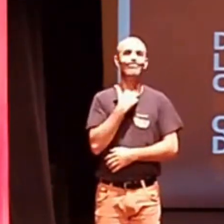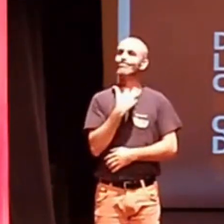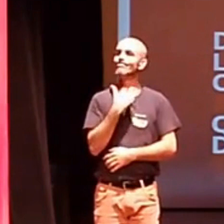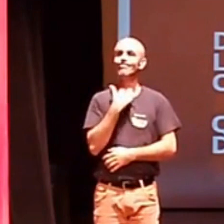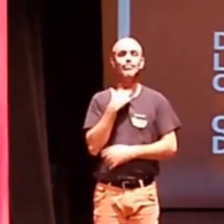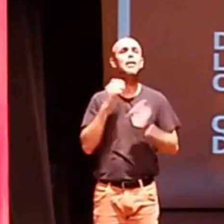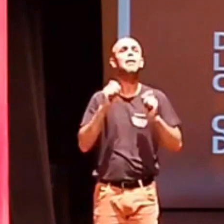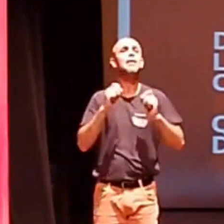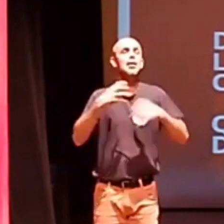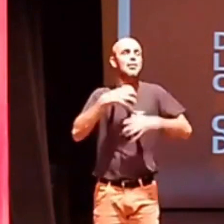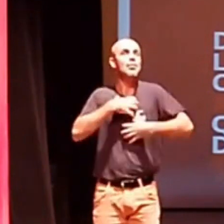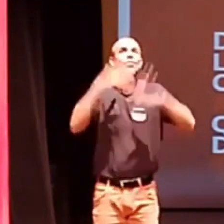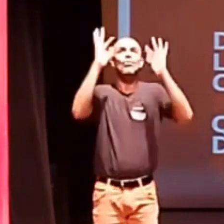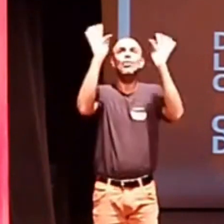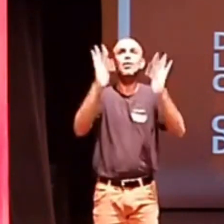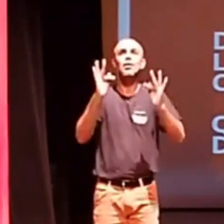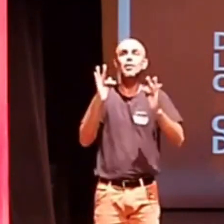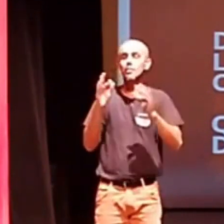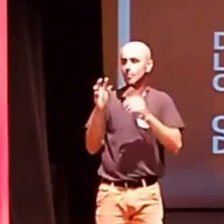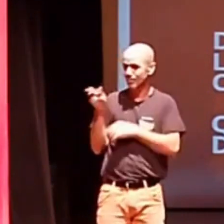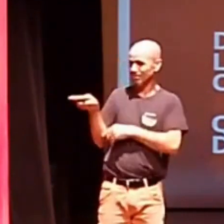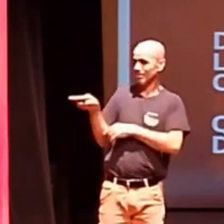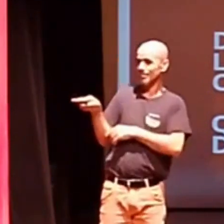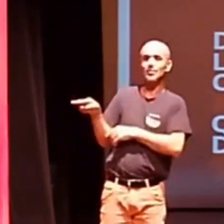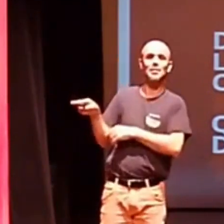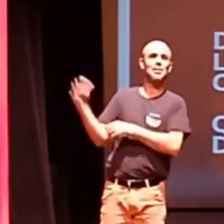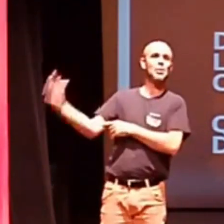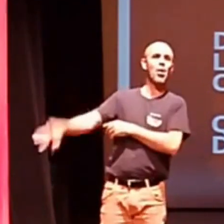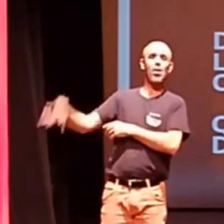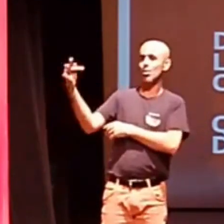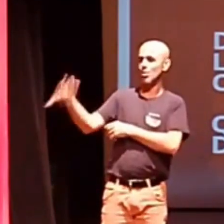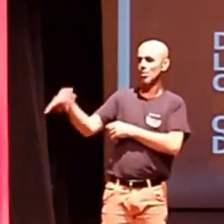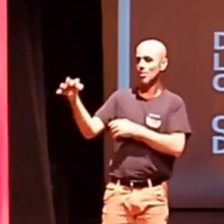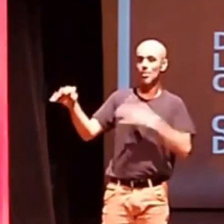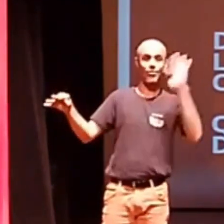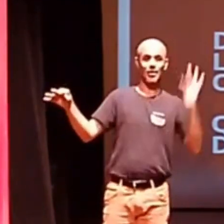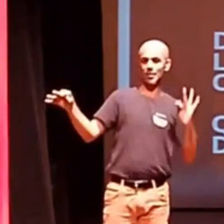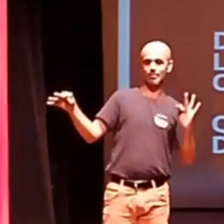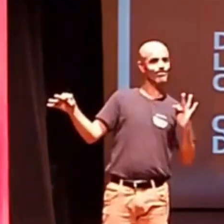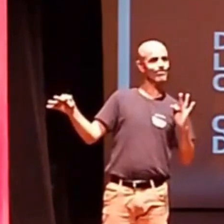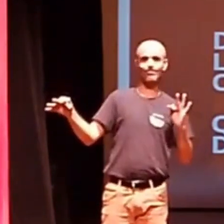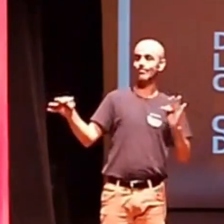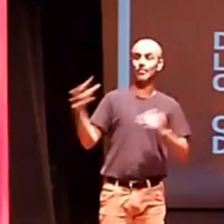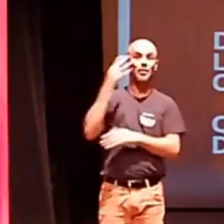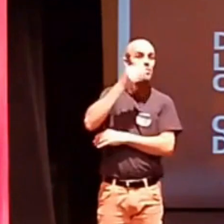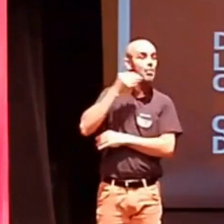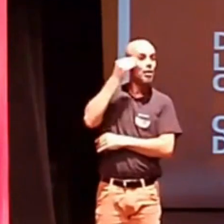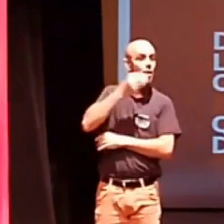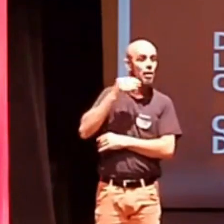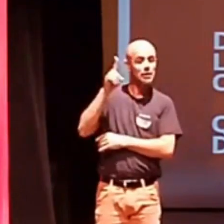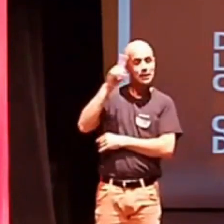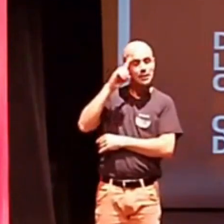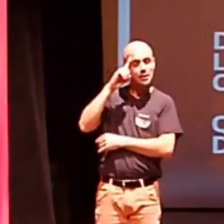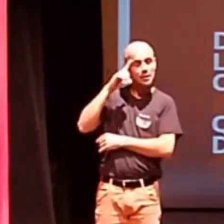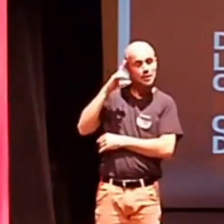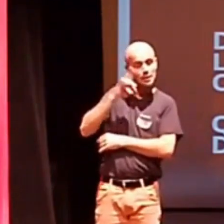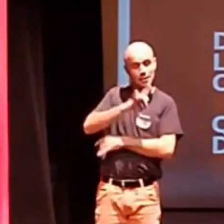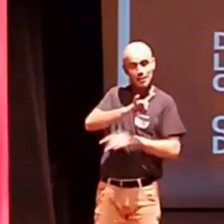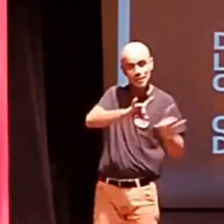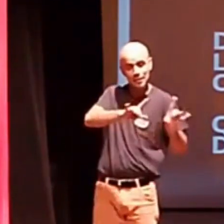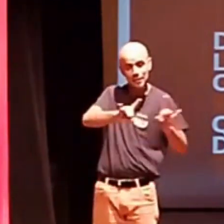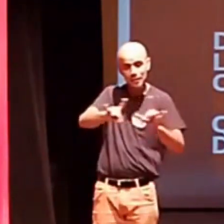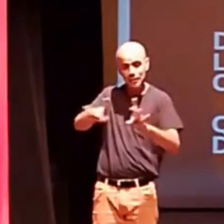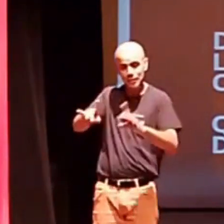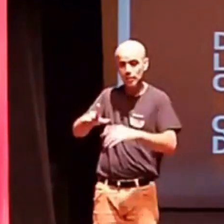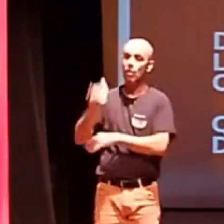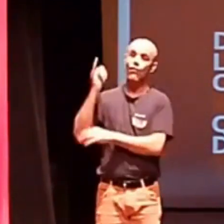consegue ser feliz quando um ente querido seu está com dor? Na minha experiência diária, eu sempre